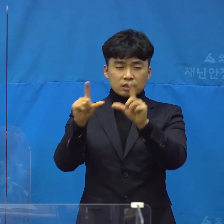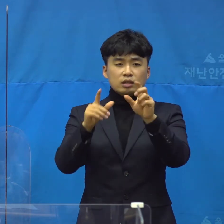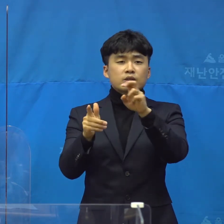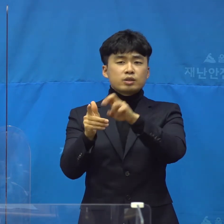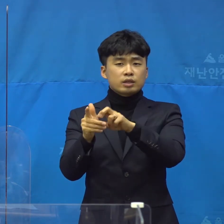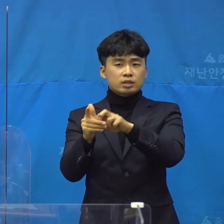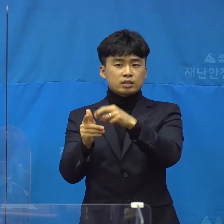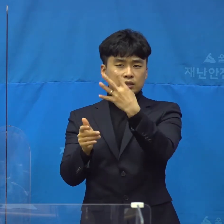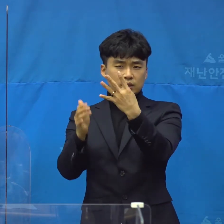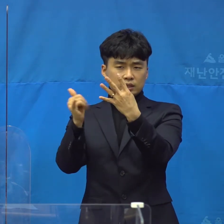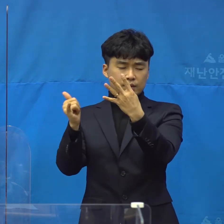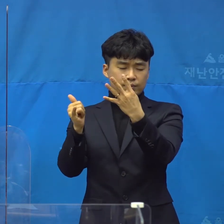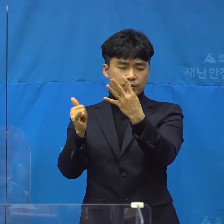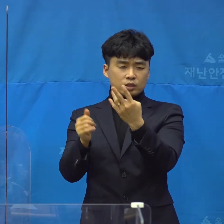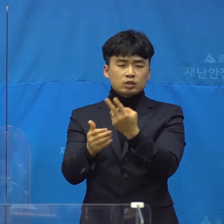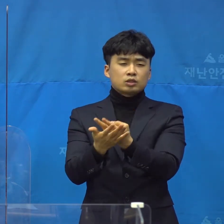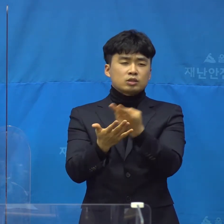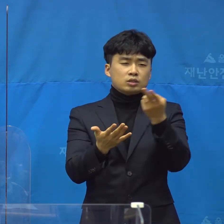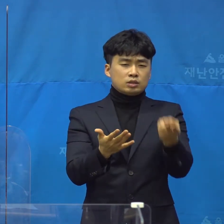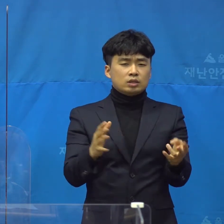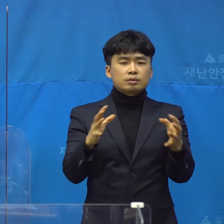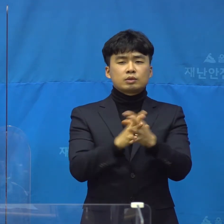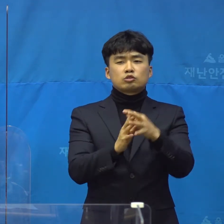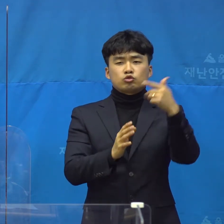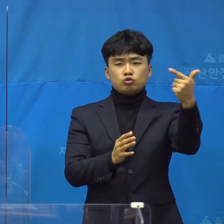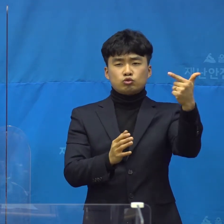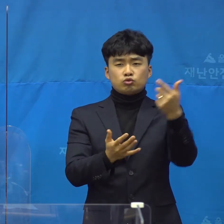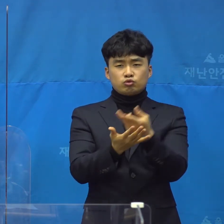울산생활치료센터에서 4명 등 6명이 퇴원하였습니다.